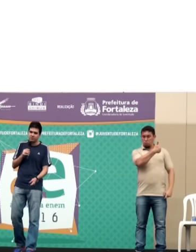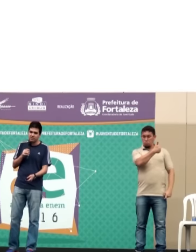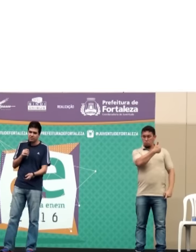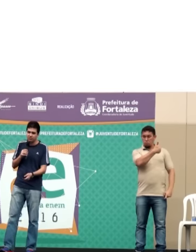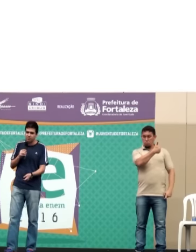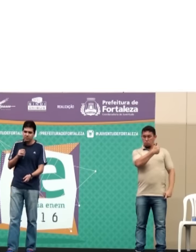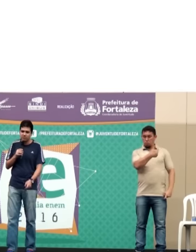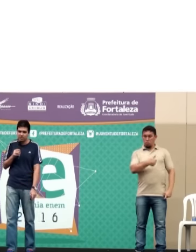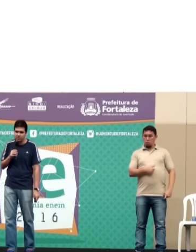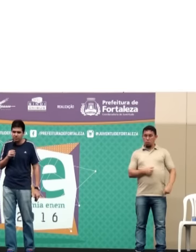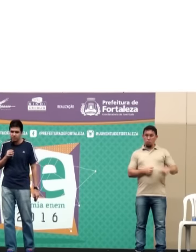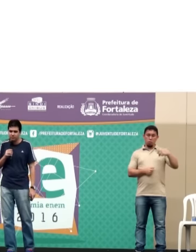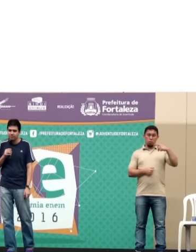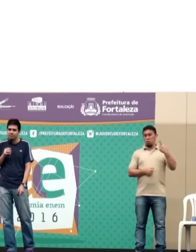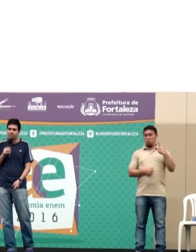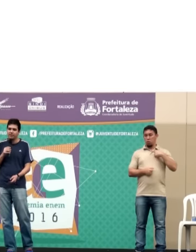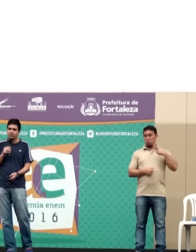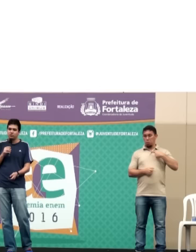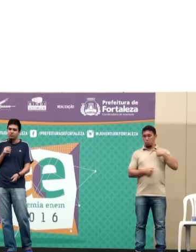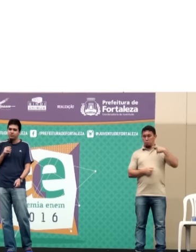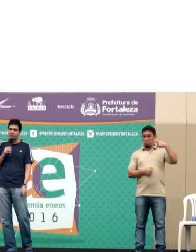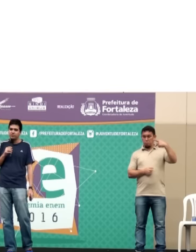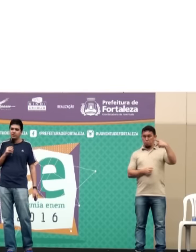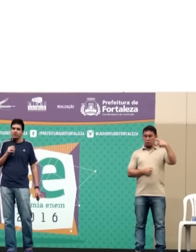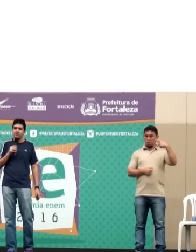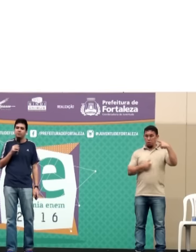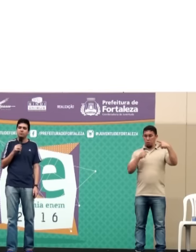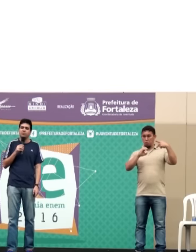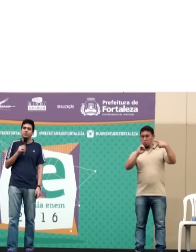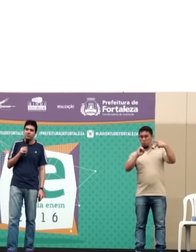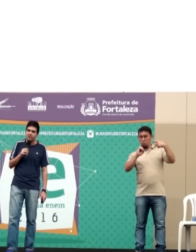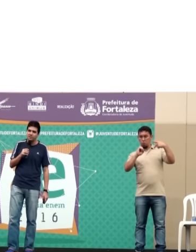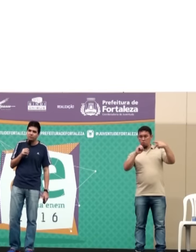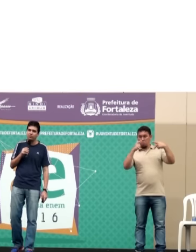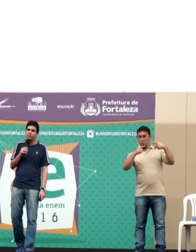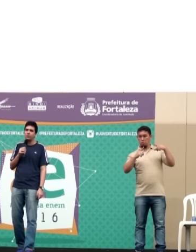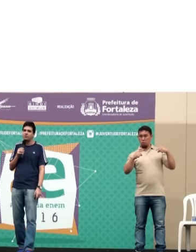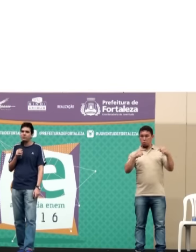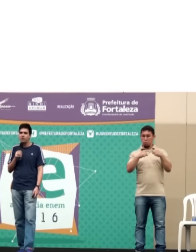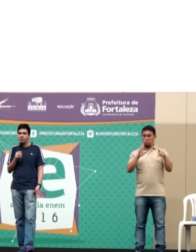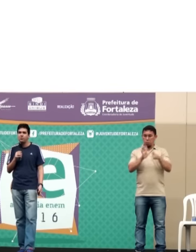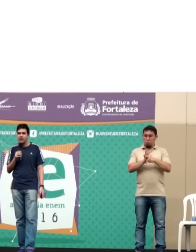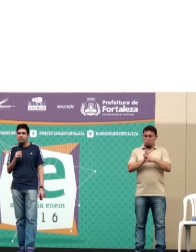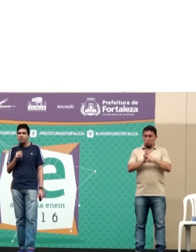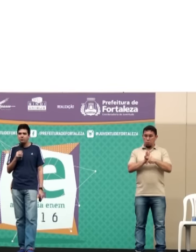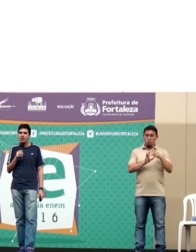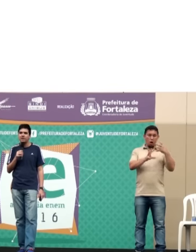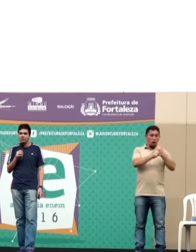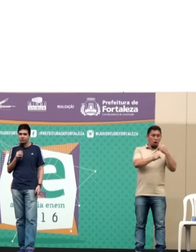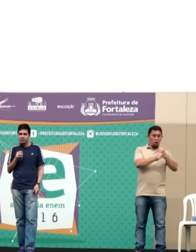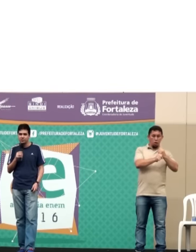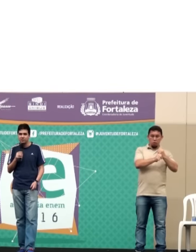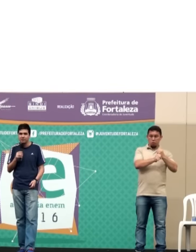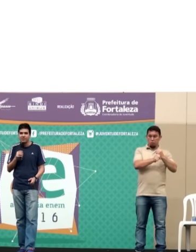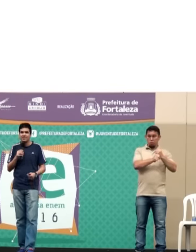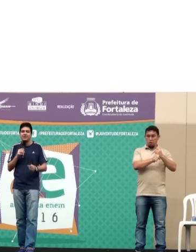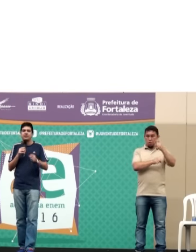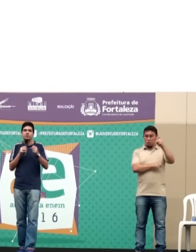o número de oxidação do oxigênio? Menos 2. E o número de oxidação do fósforo é o que eu quero calcular, que é